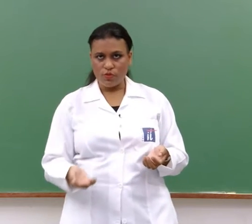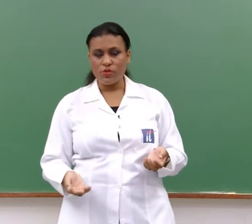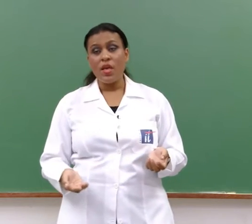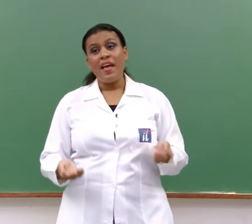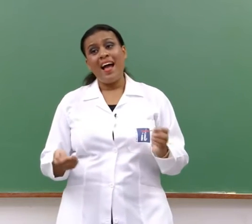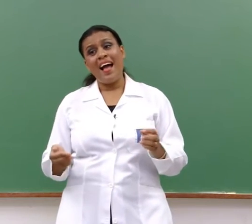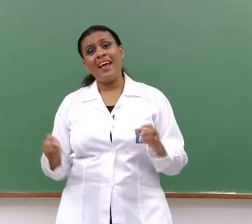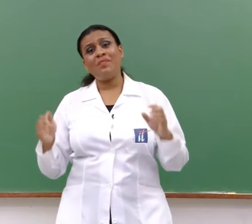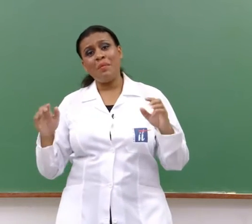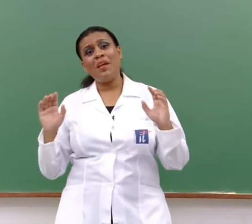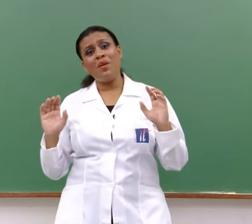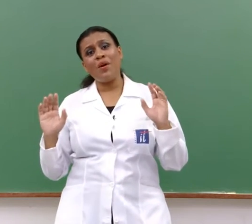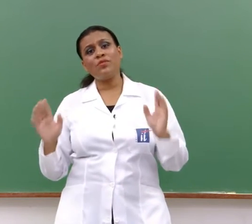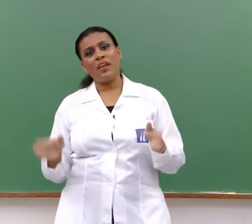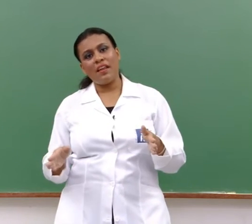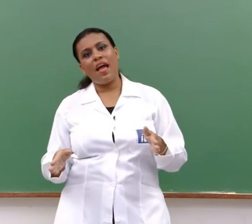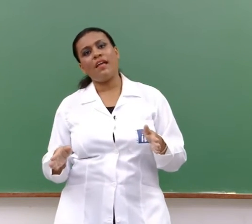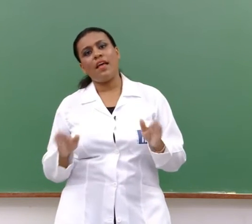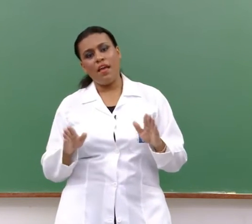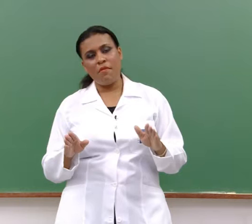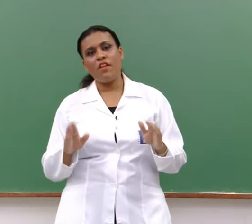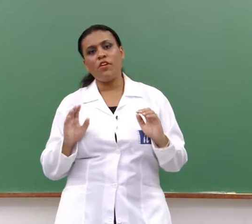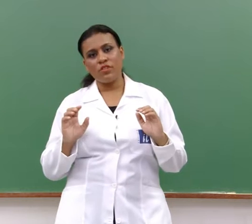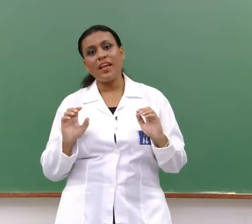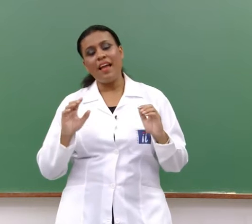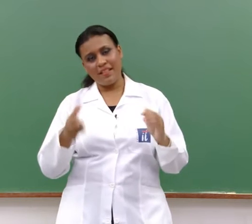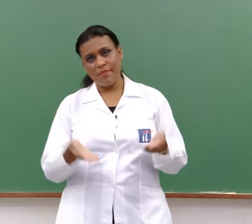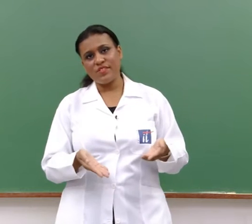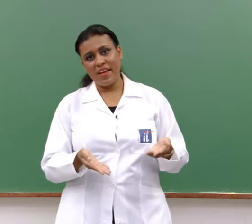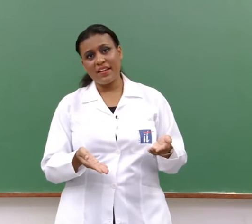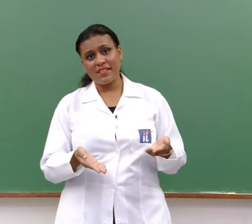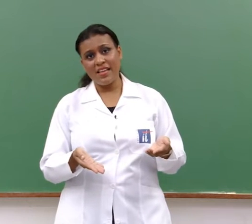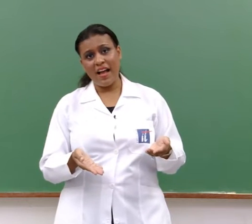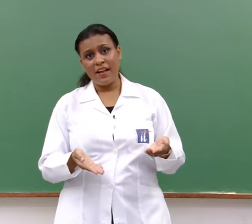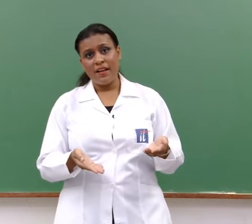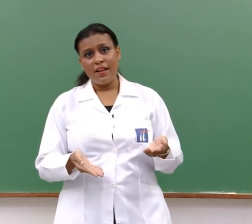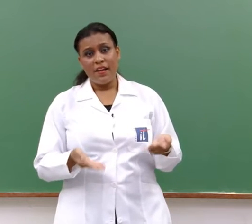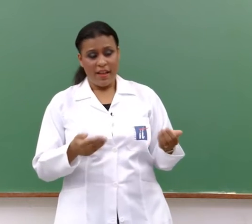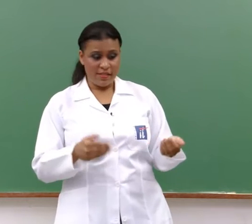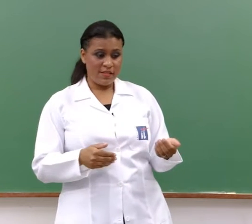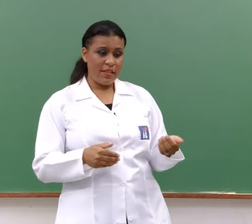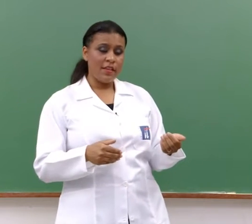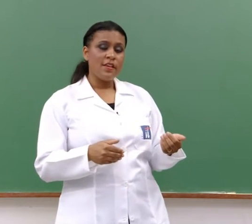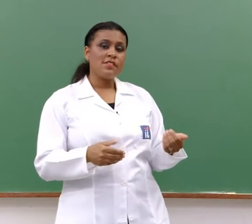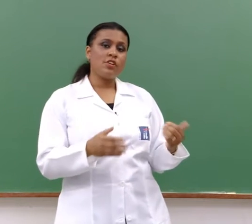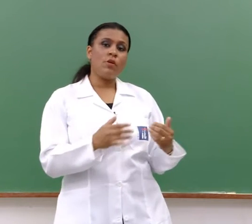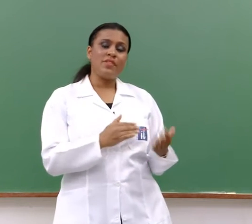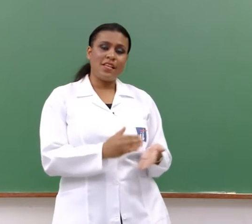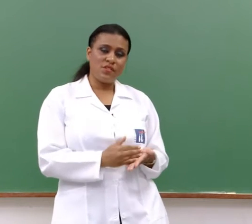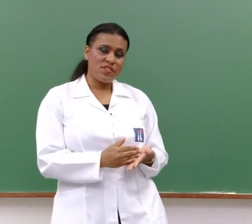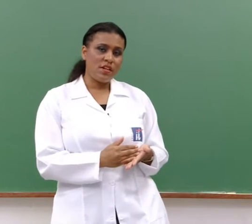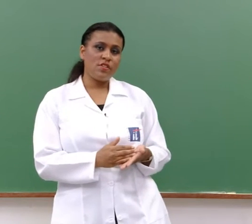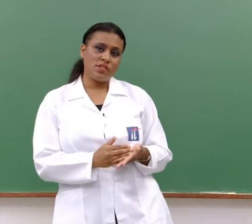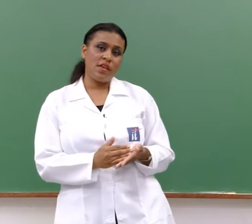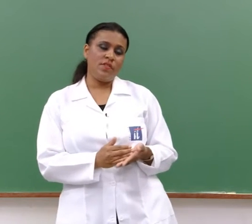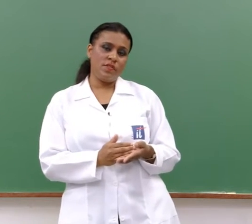surdos, não é melhor do que nada? É melhor do que nada, mas vai cansar. Assim, se eu começasse fazendo a nossa